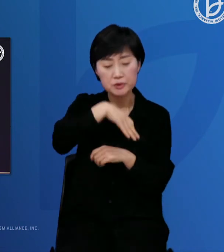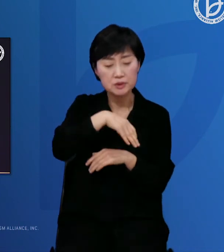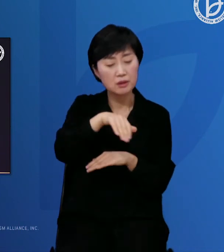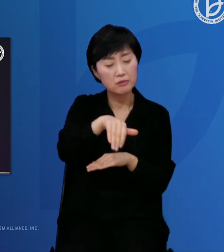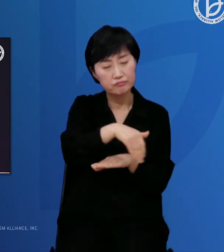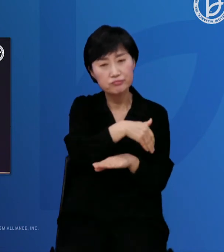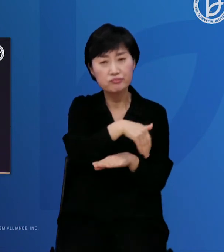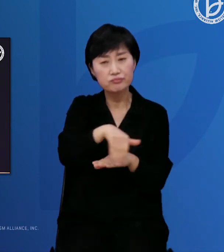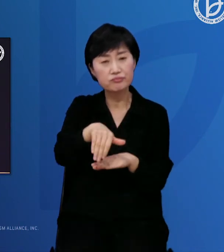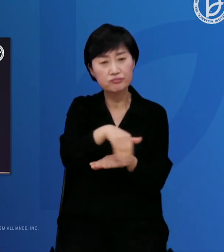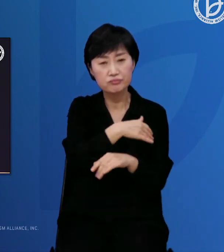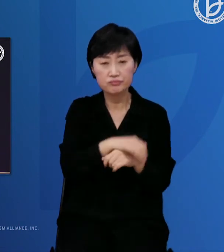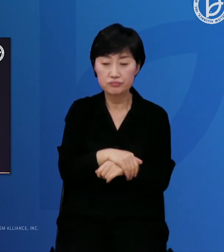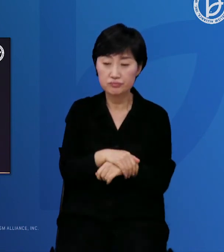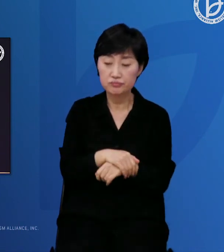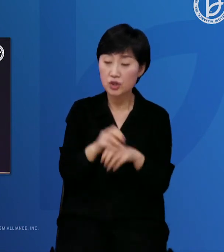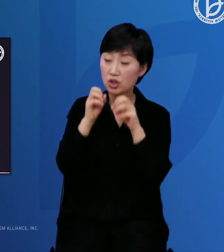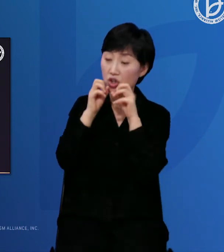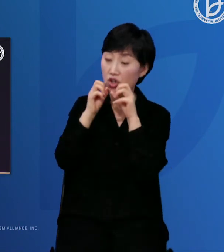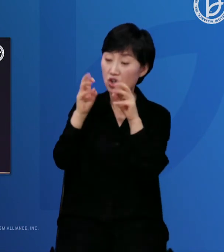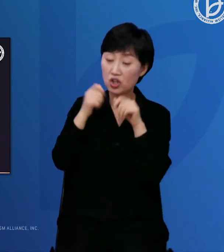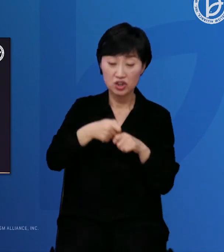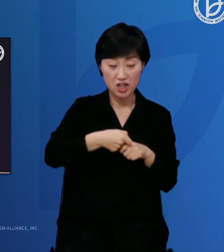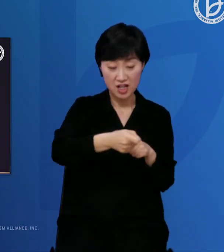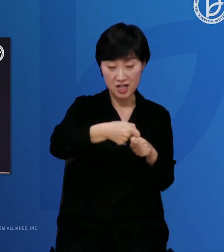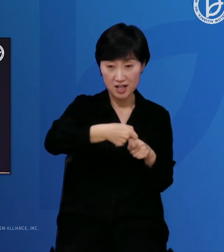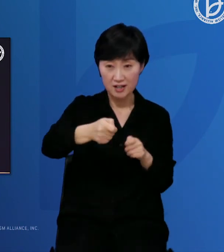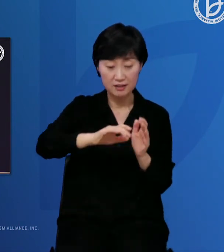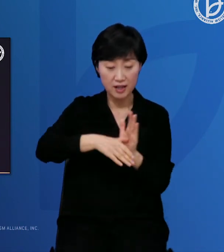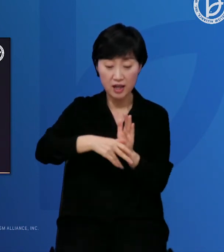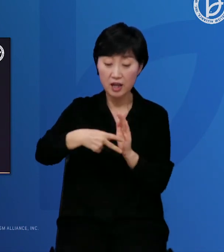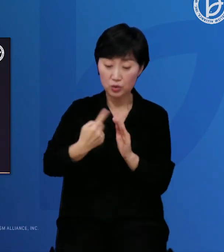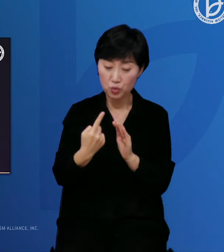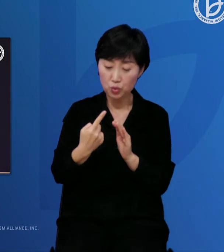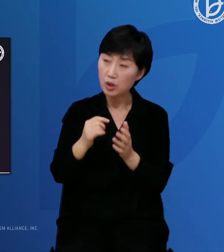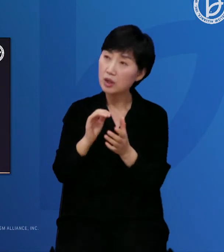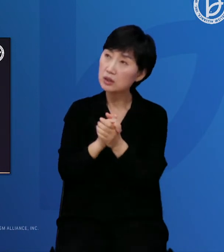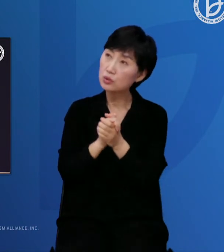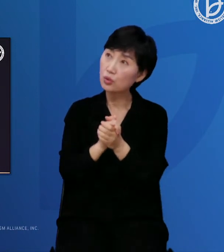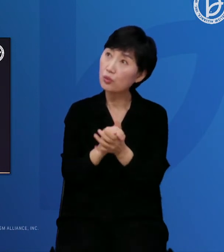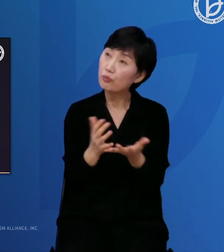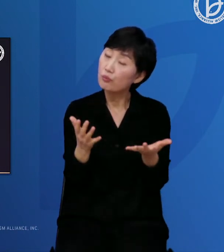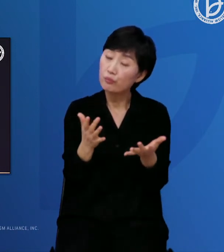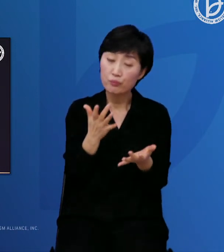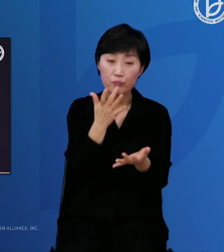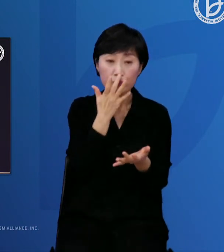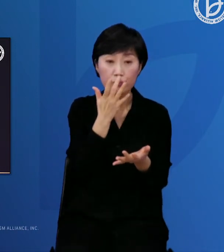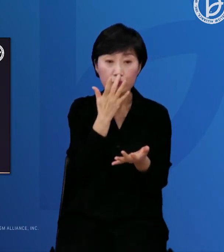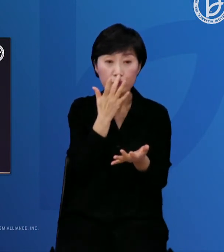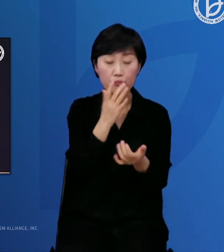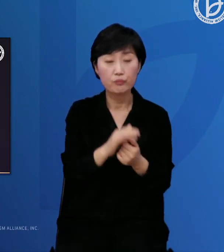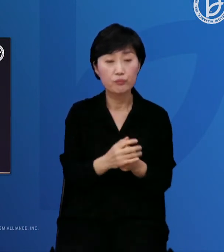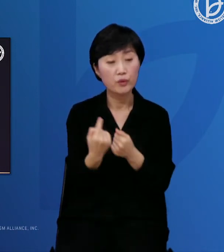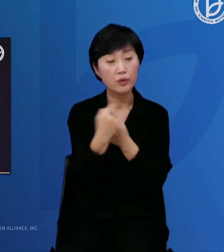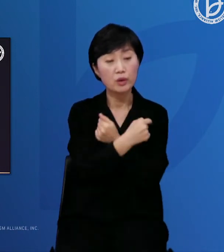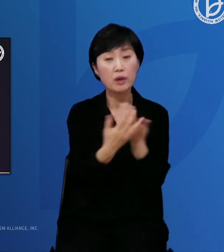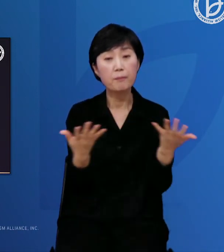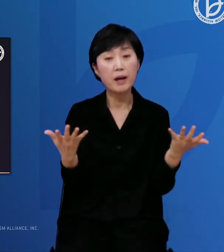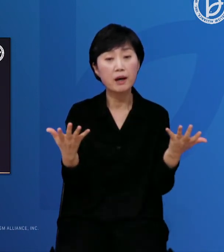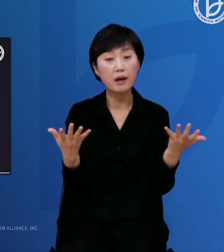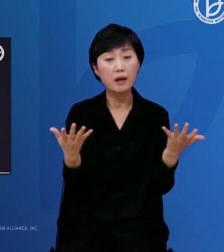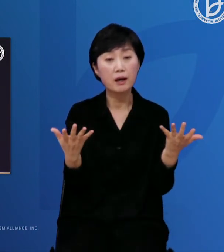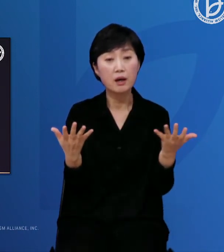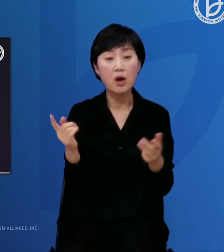pray. 전도하러 다니면서도 몰랐어요. Even when I was going around ministering and doing evangelism, I didn't know. 어느